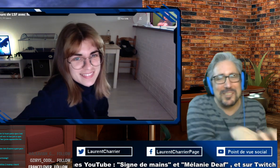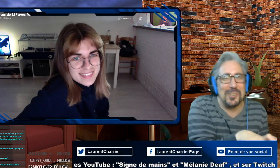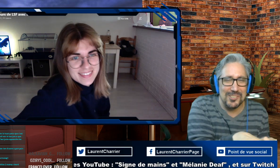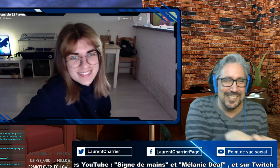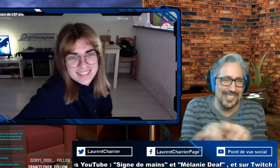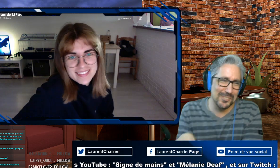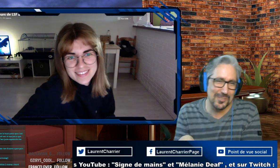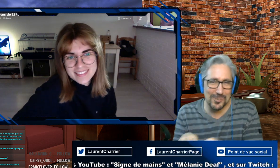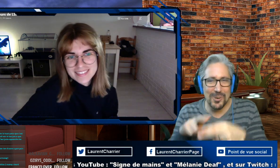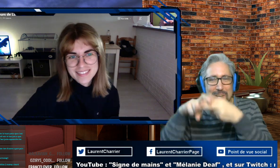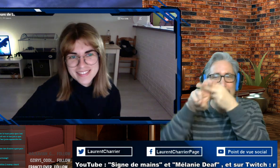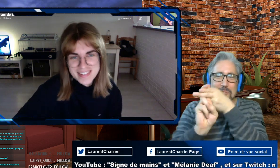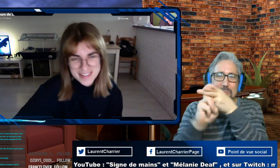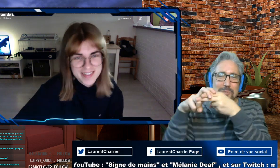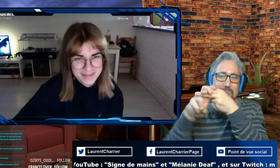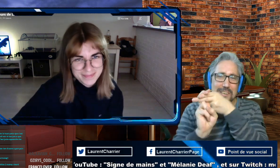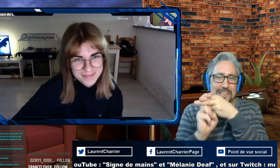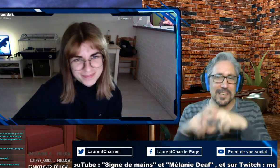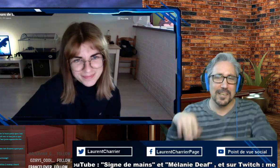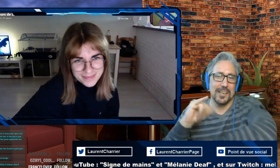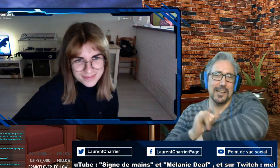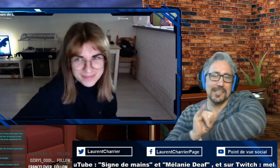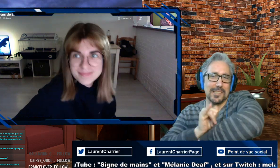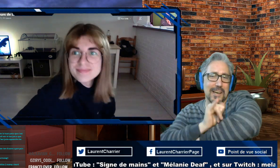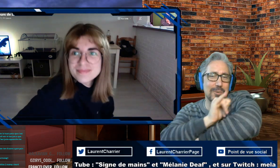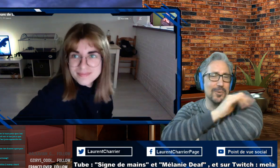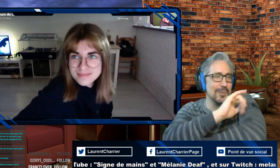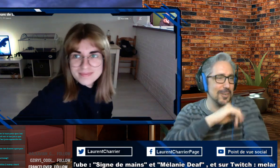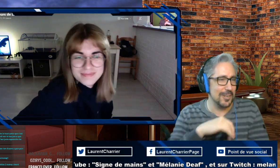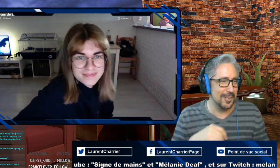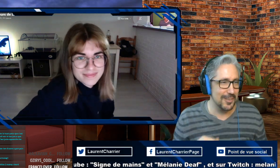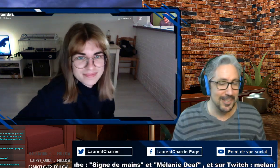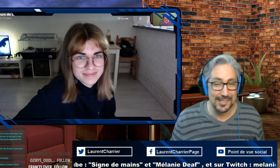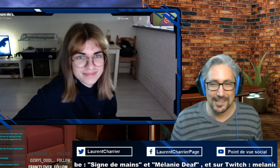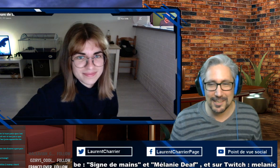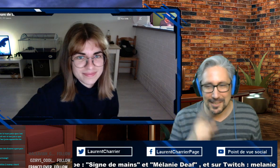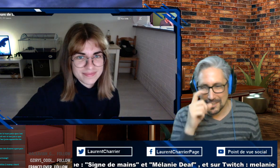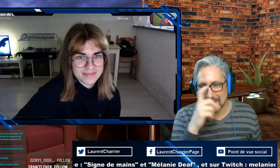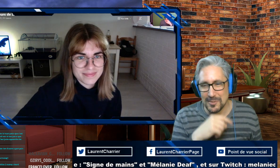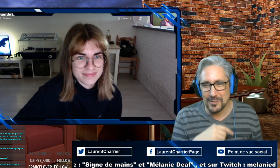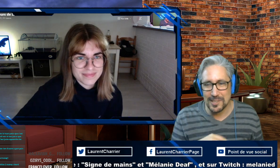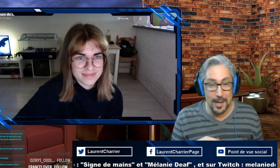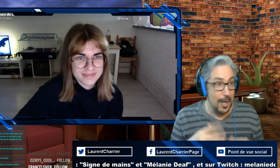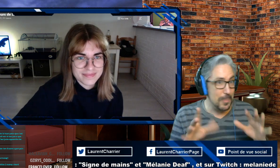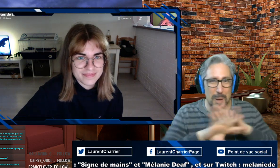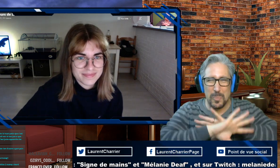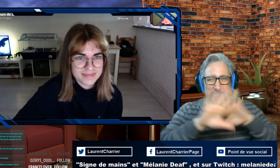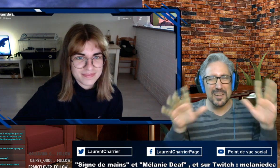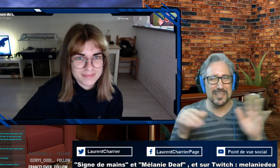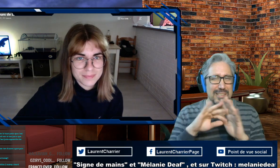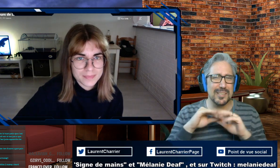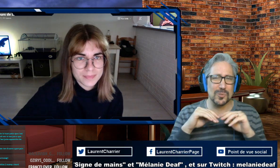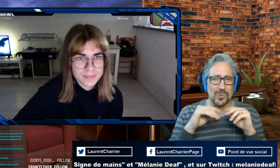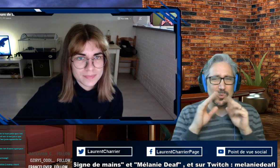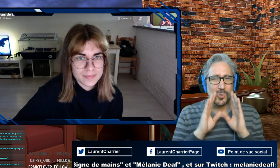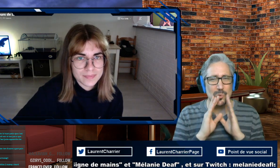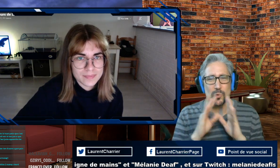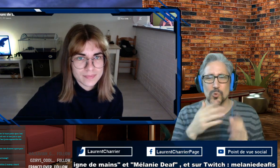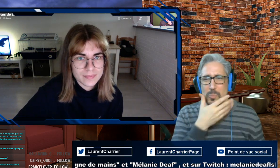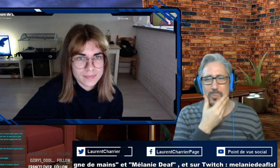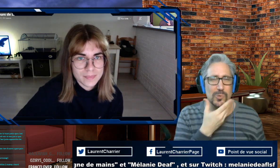le placer dans une discussion. Chauve-souris, escargot, c'est difficile. Mais il y a plein de signes qui